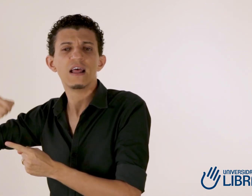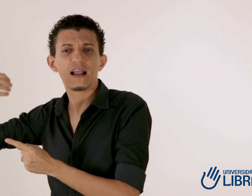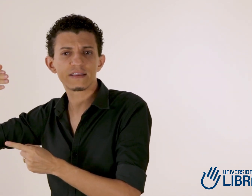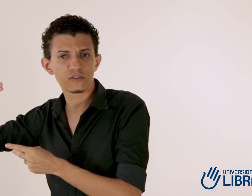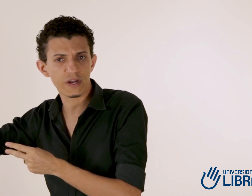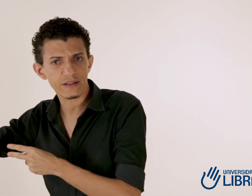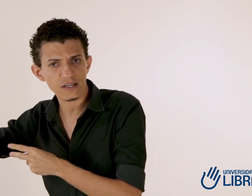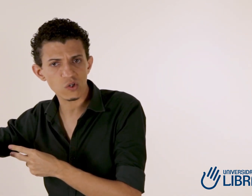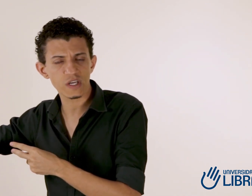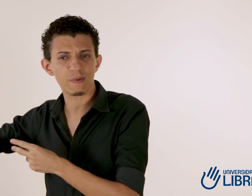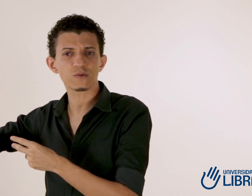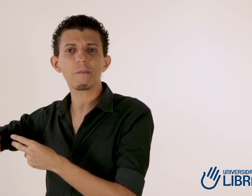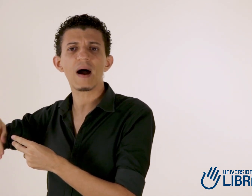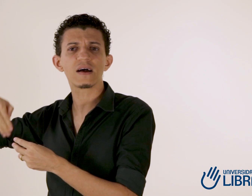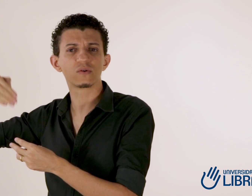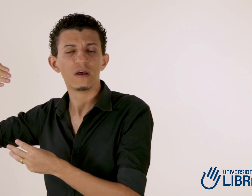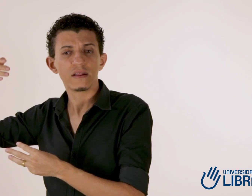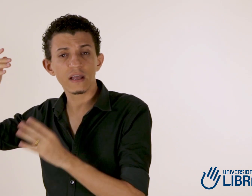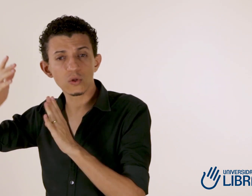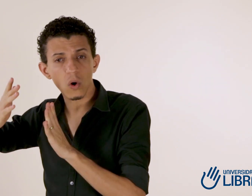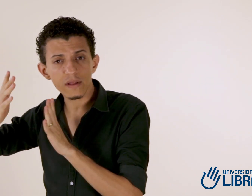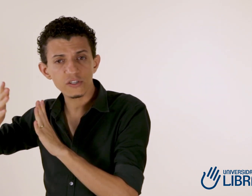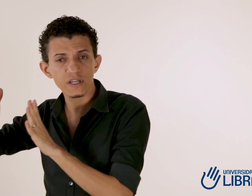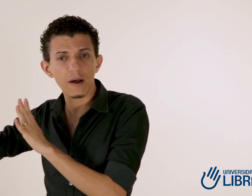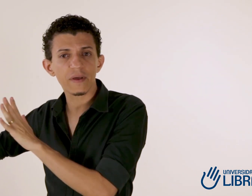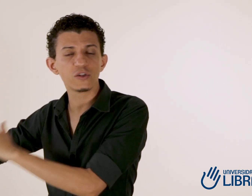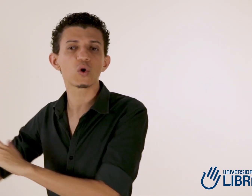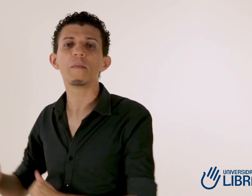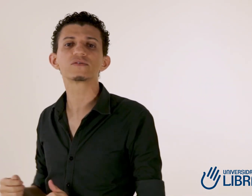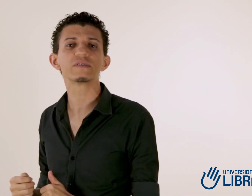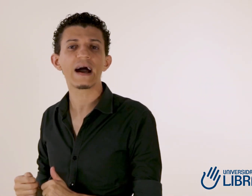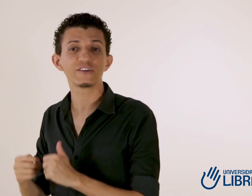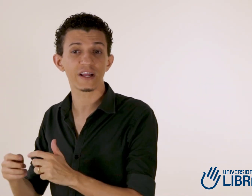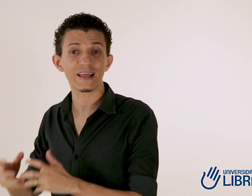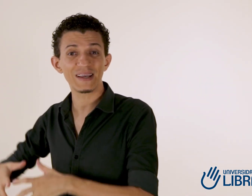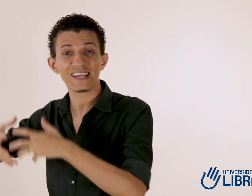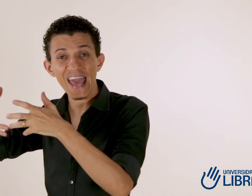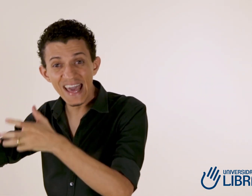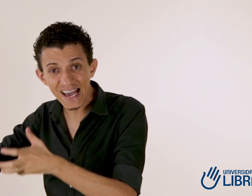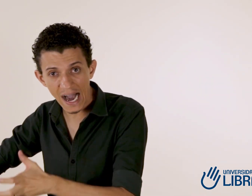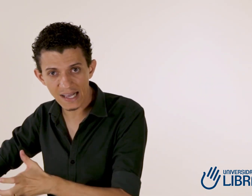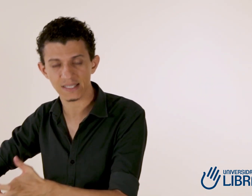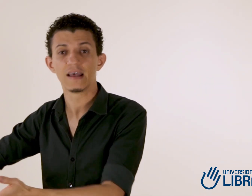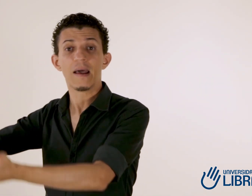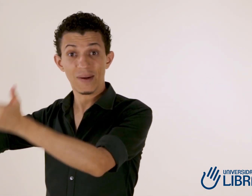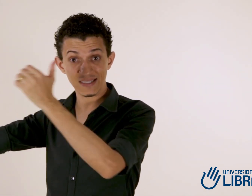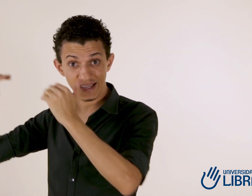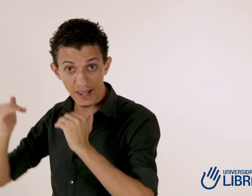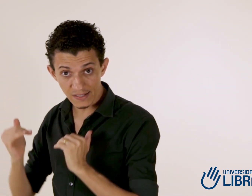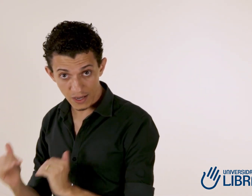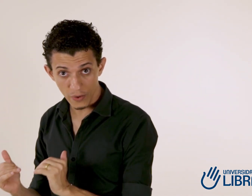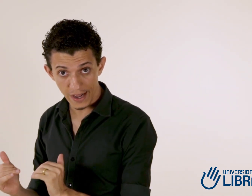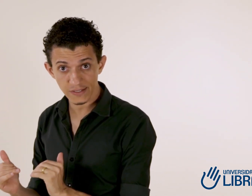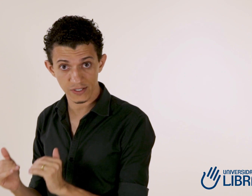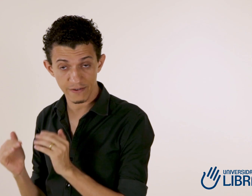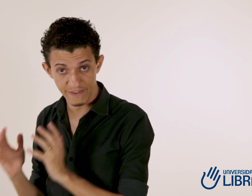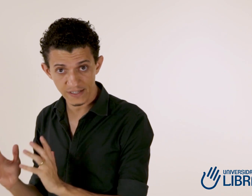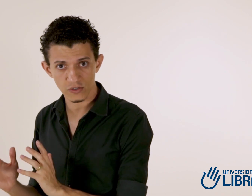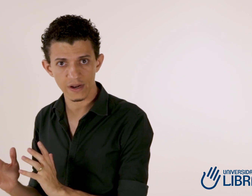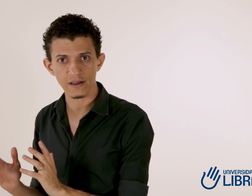lá tem as orientações passo a passo, tem toda a dinâmica de como estudar diretamente em casa, mas ter a segurança de que vai se tornar